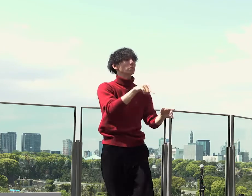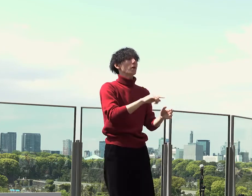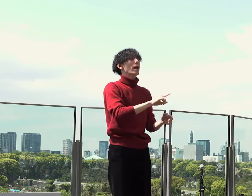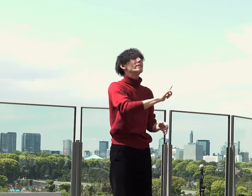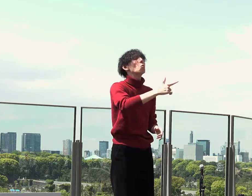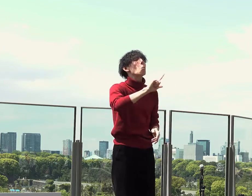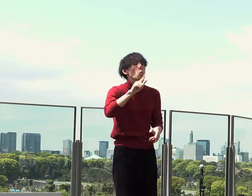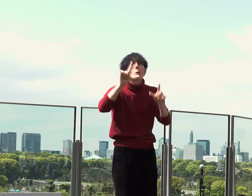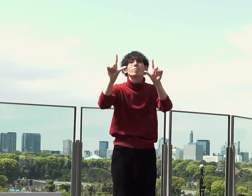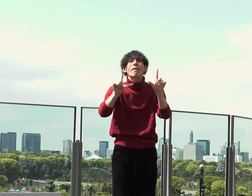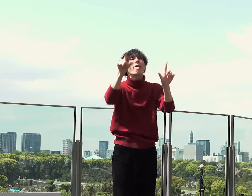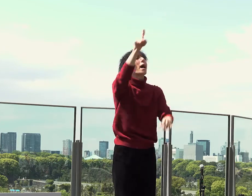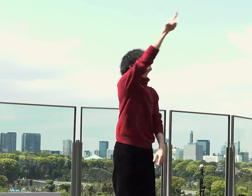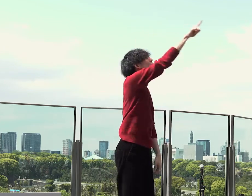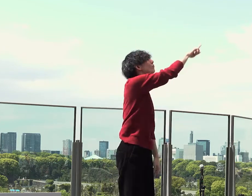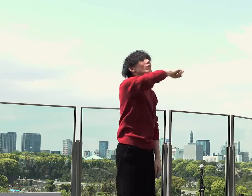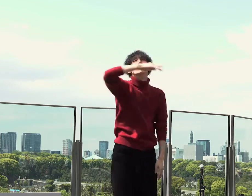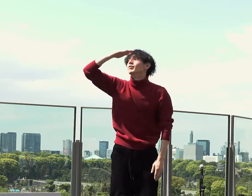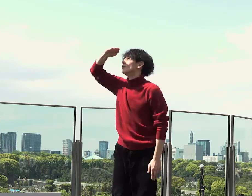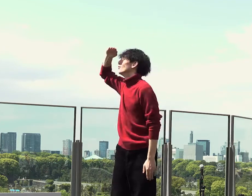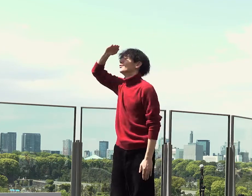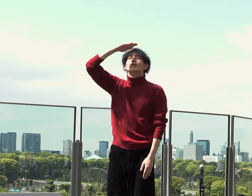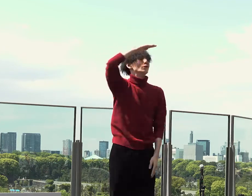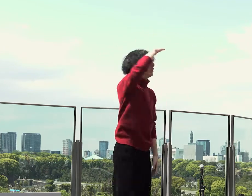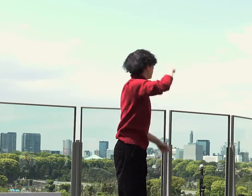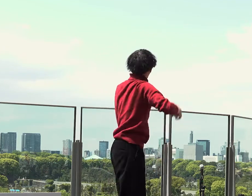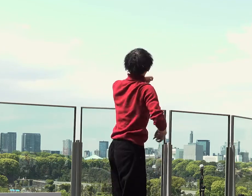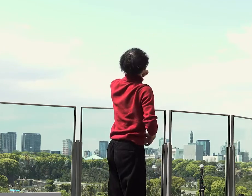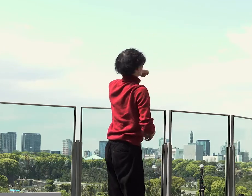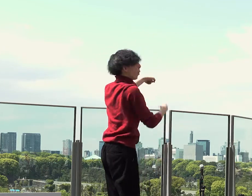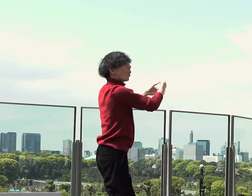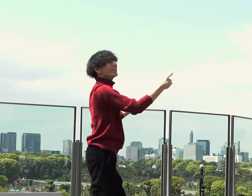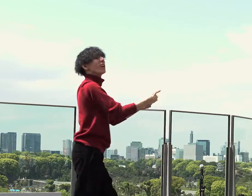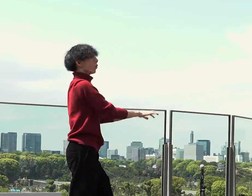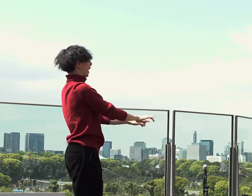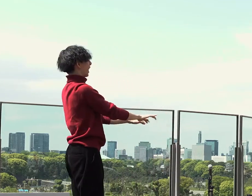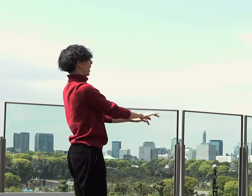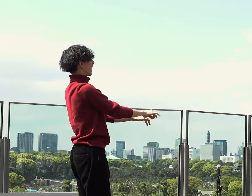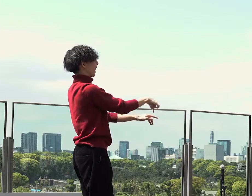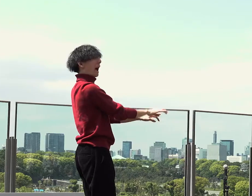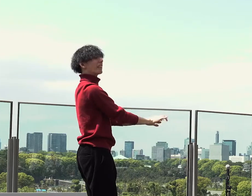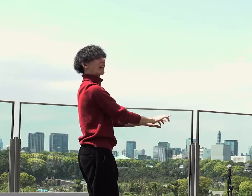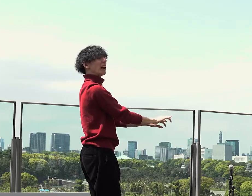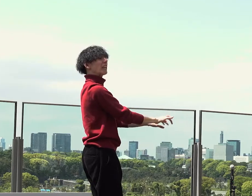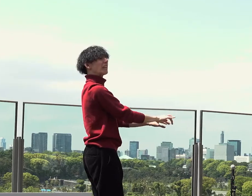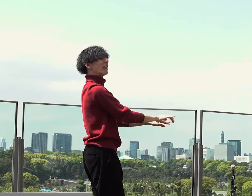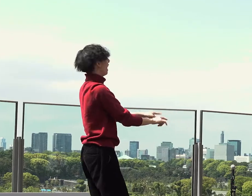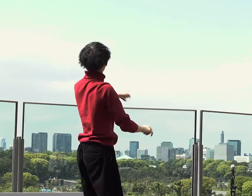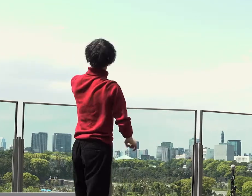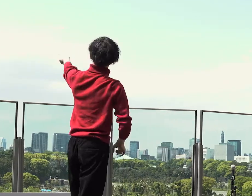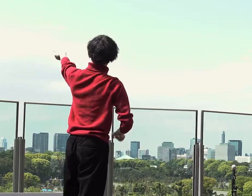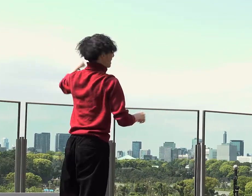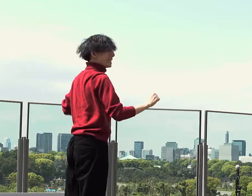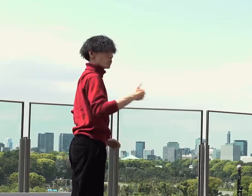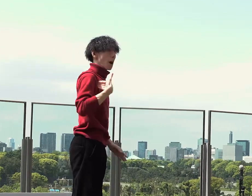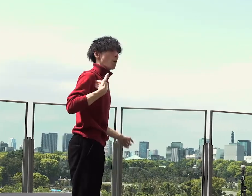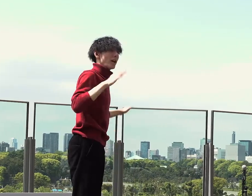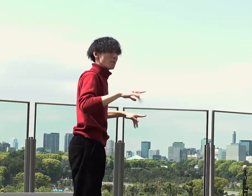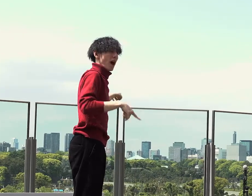現していました。いろいろなこちらも生活、目に見えているもの、もうオフィスで働いている方々もいらっしゃるかも